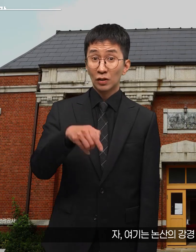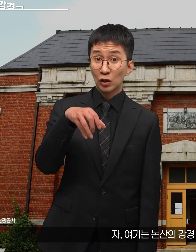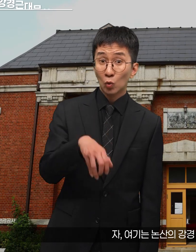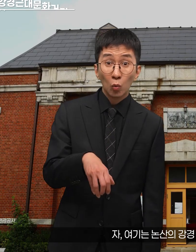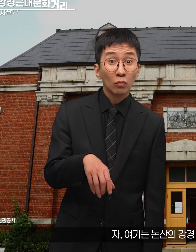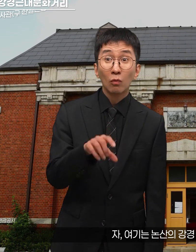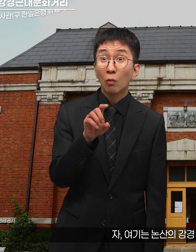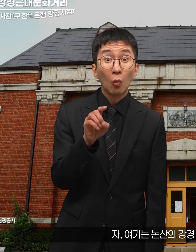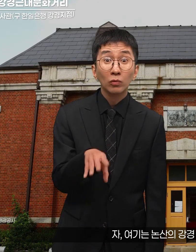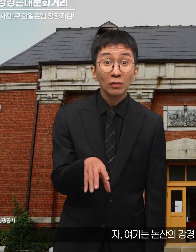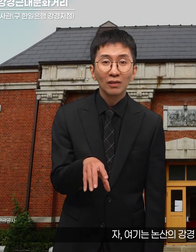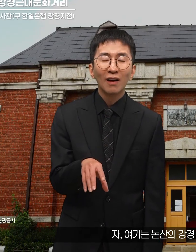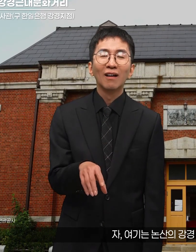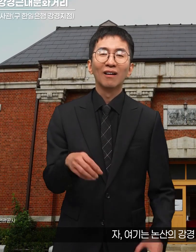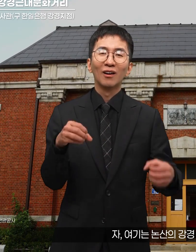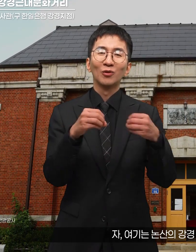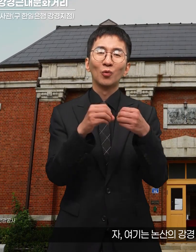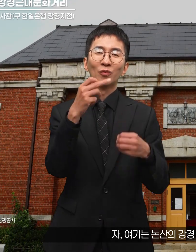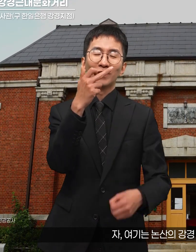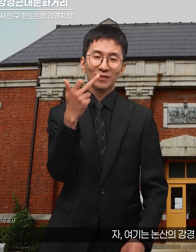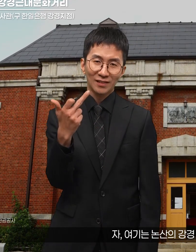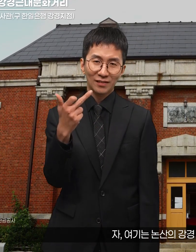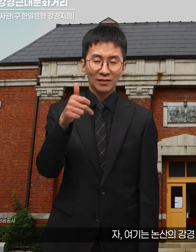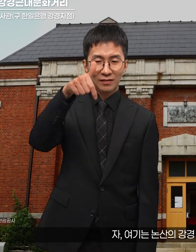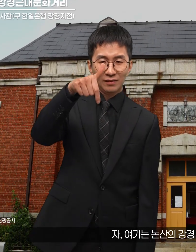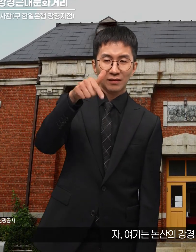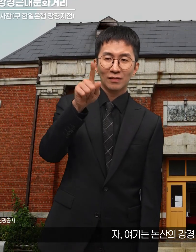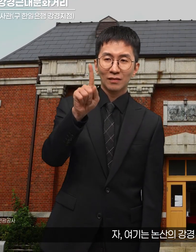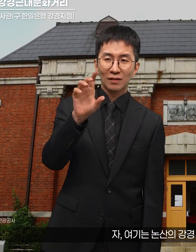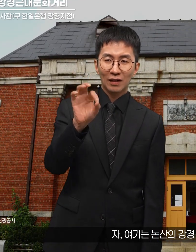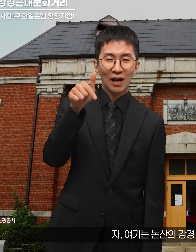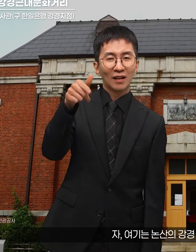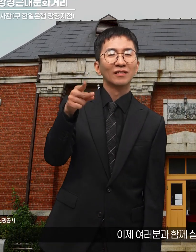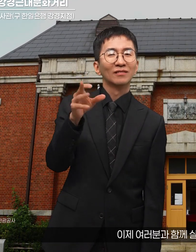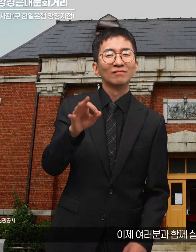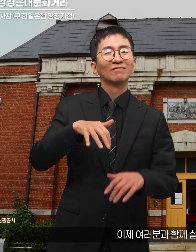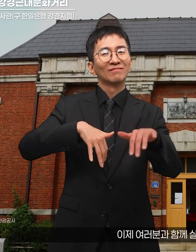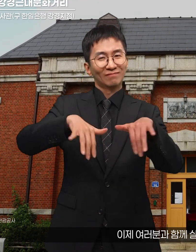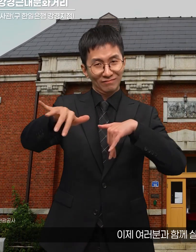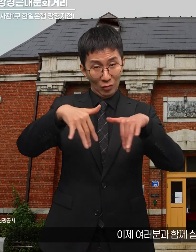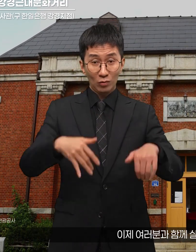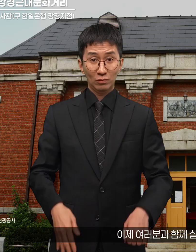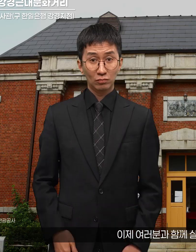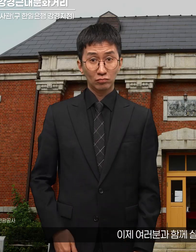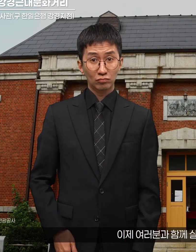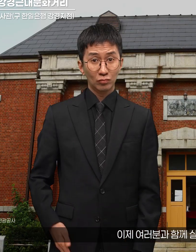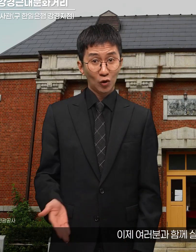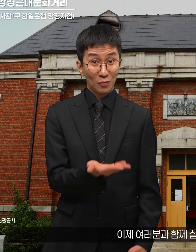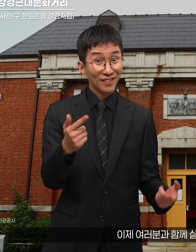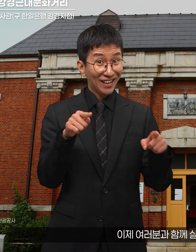자, 여기는 논산의 강경 근대거리입니다. 이제 여러분과 함께 살펴볼